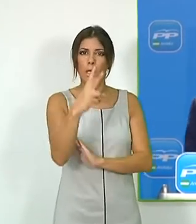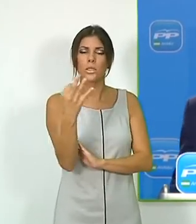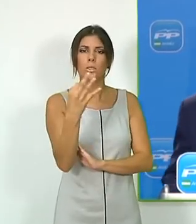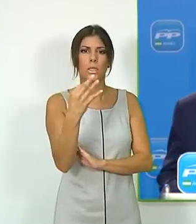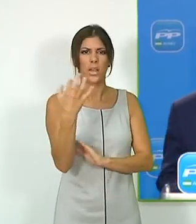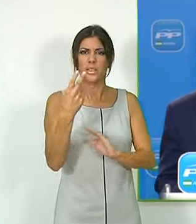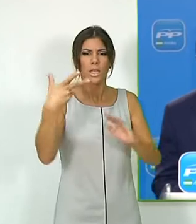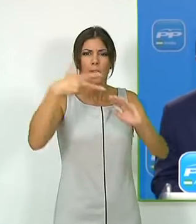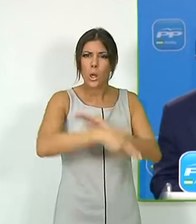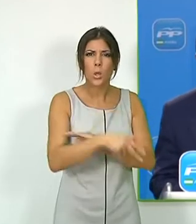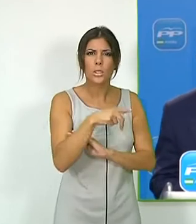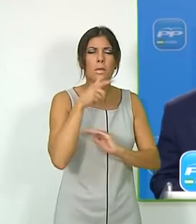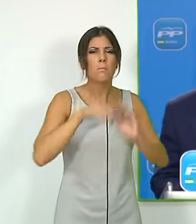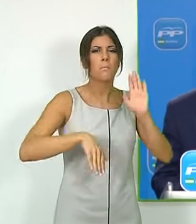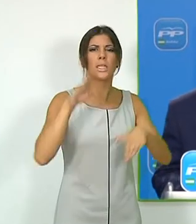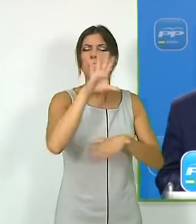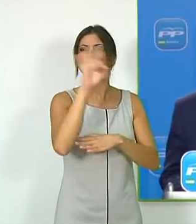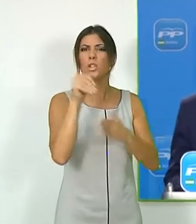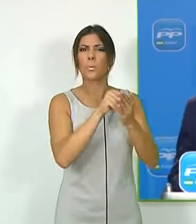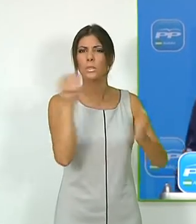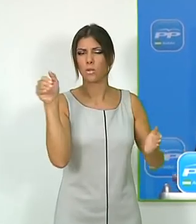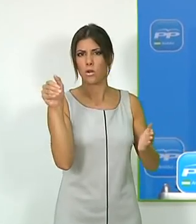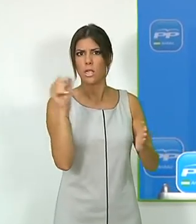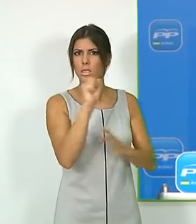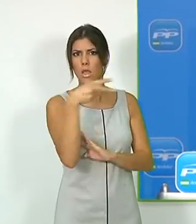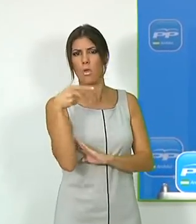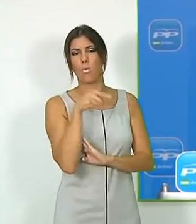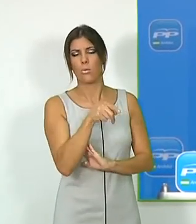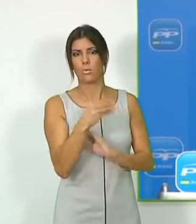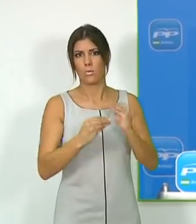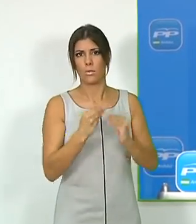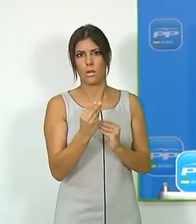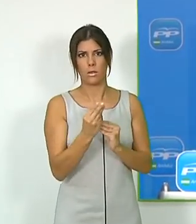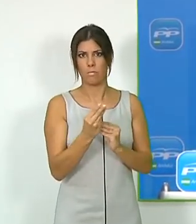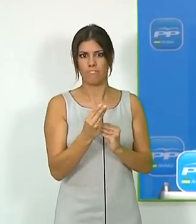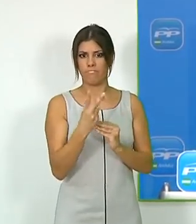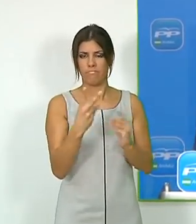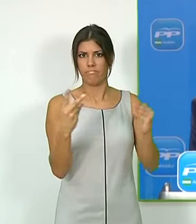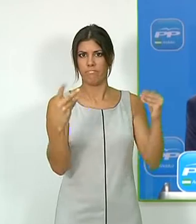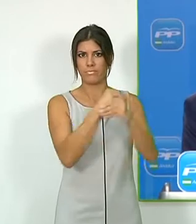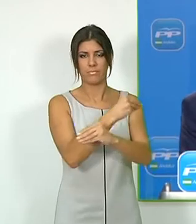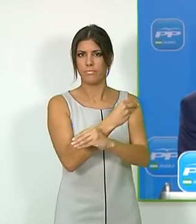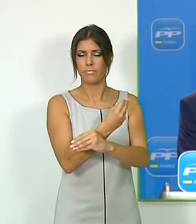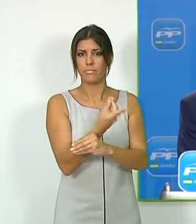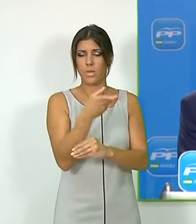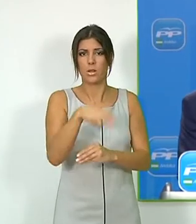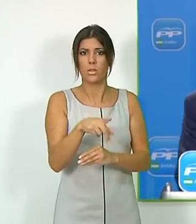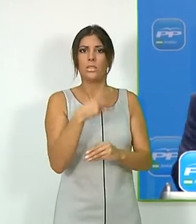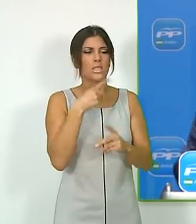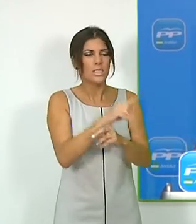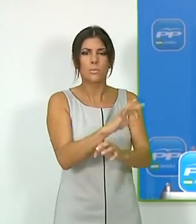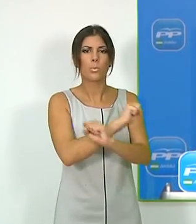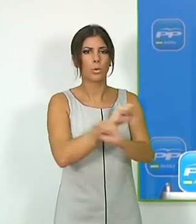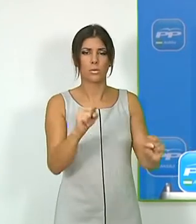2 años un recorte de más de 500 millones de euros. Es incompatible.